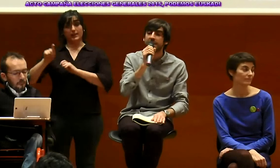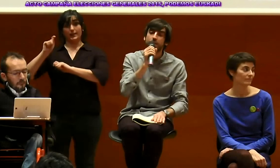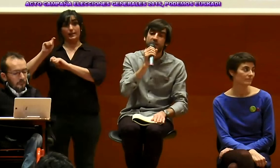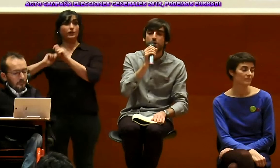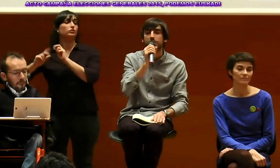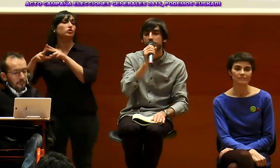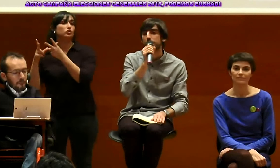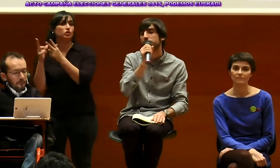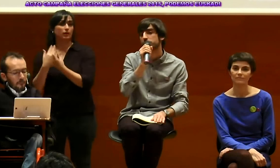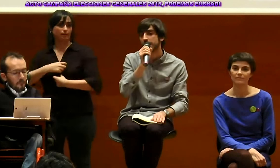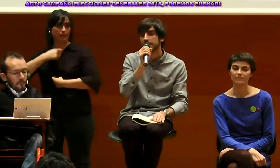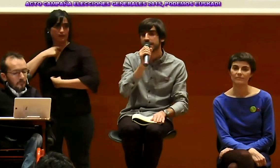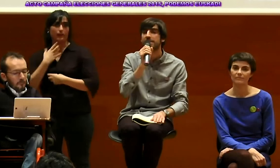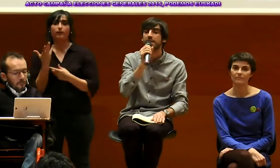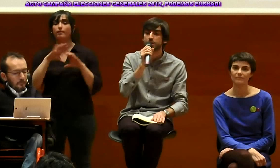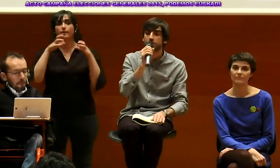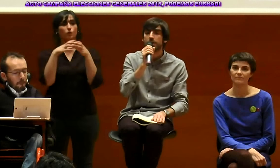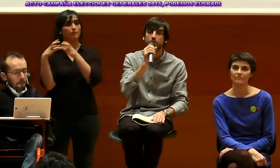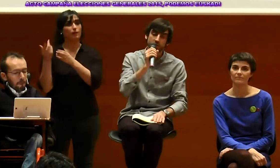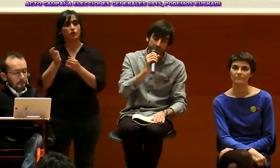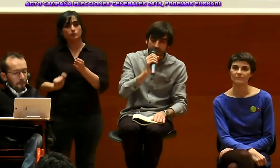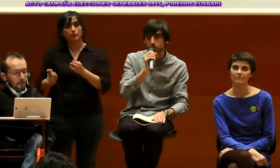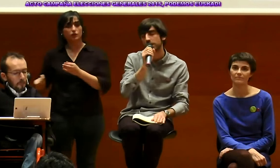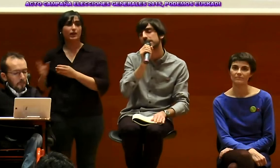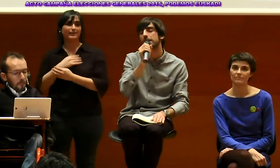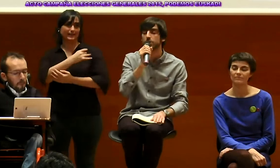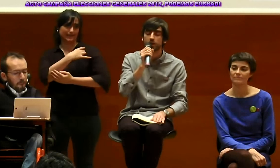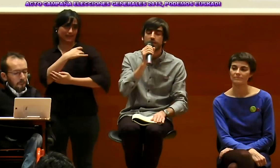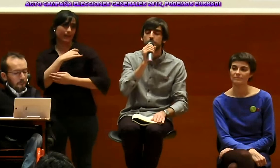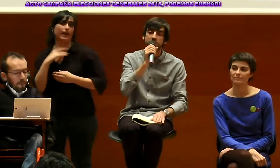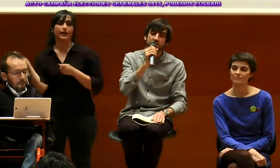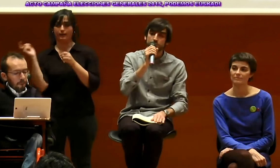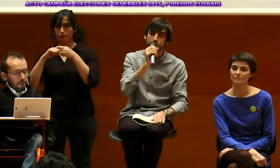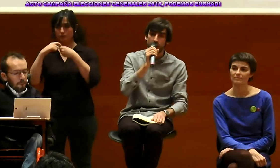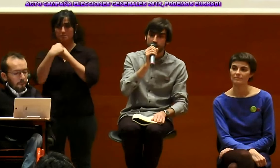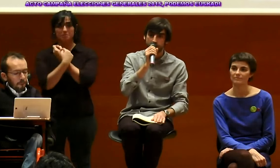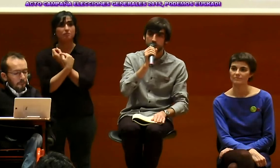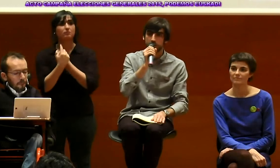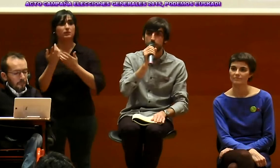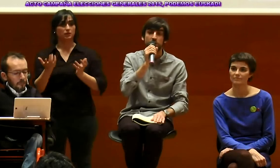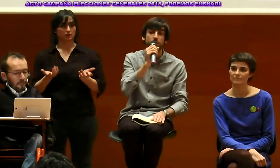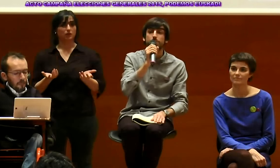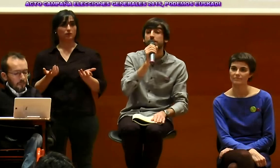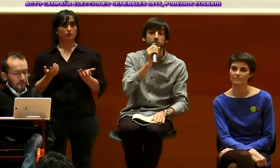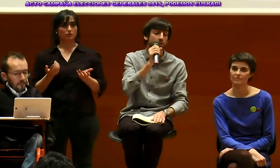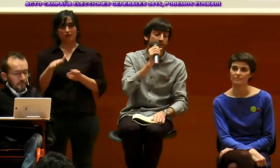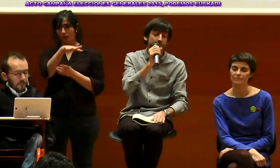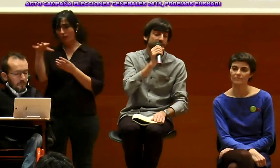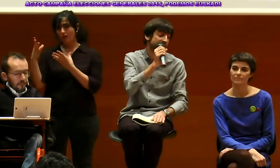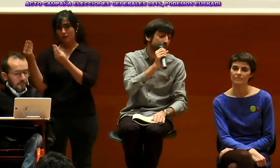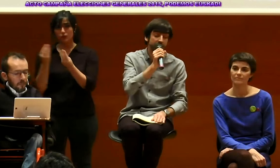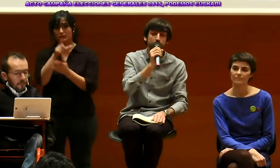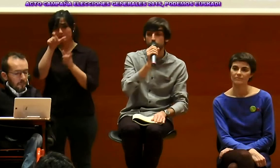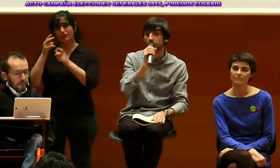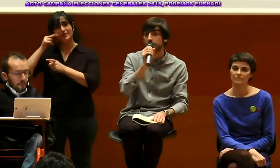que han salido de las agrupaciones profesionales, que han salido de los sindicatos, que han salido de muchísimos lugares, de muchísimos expertos y